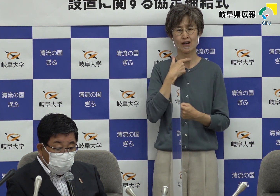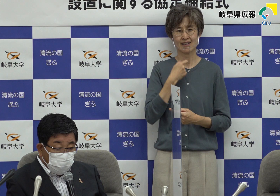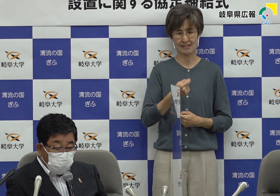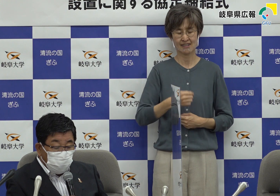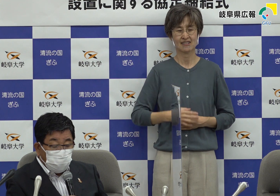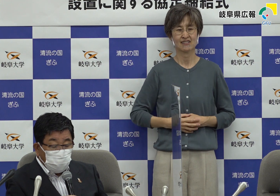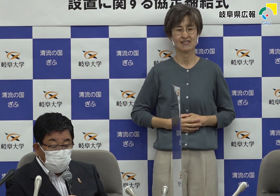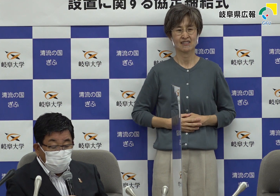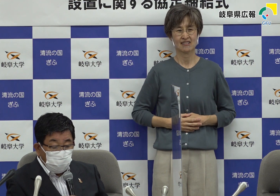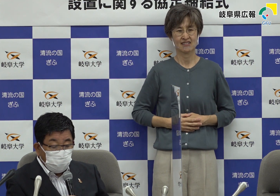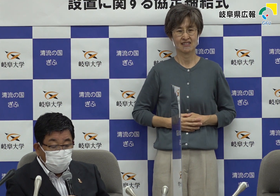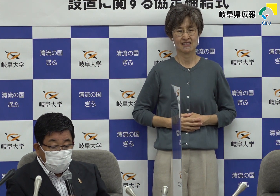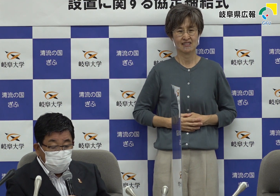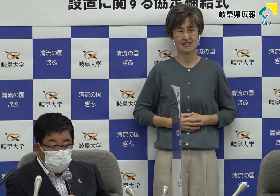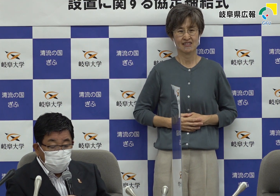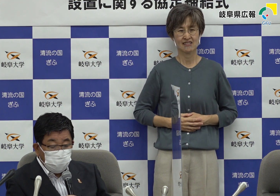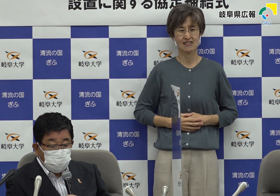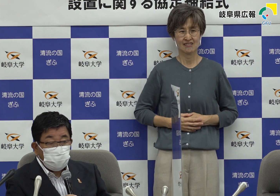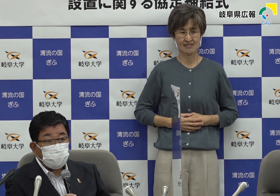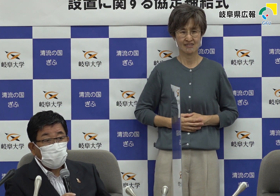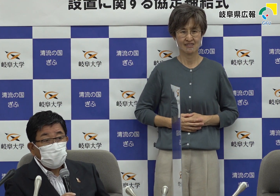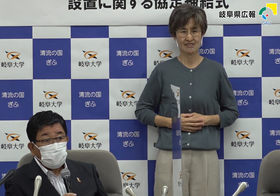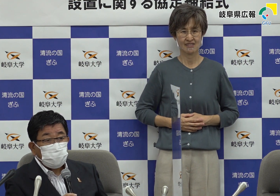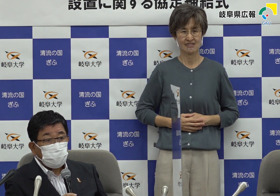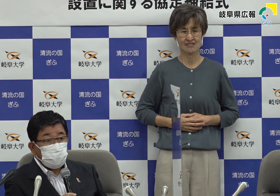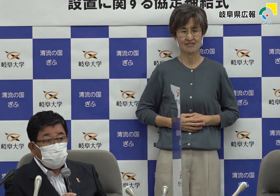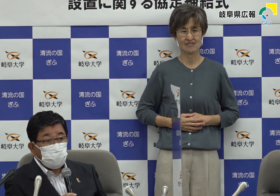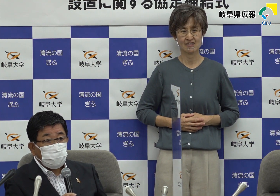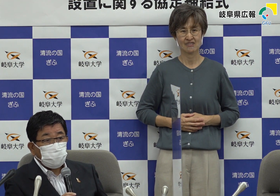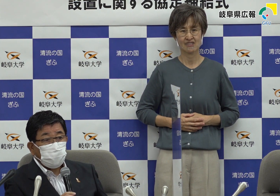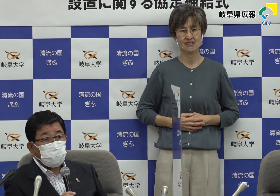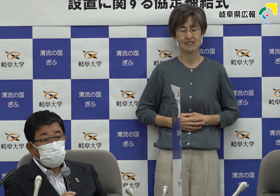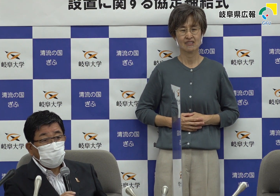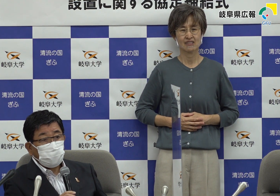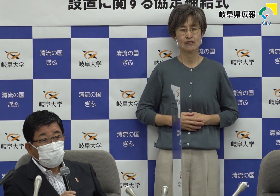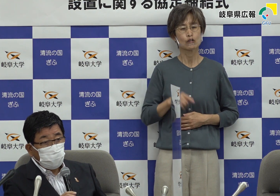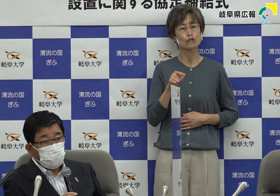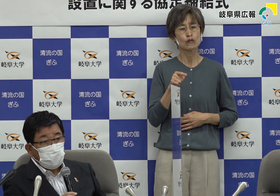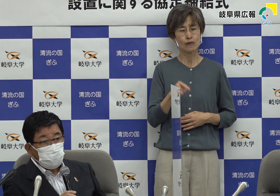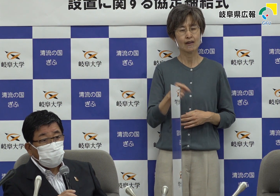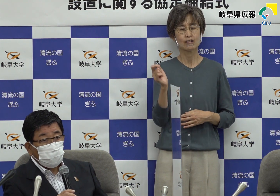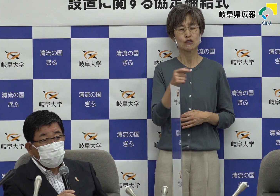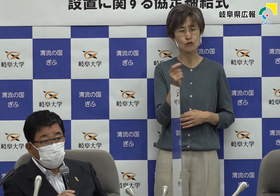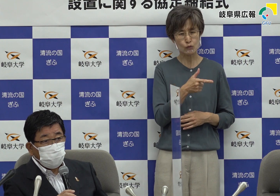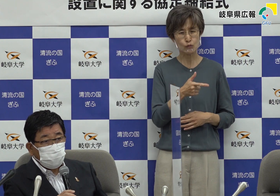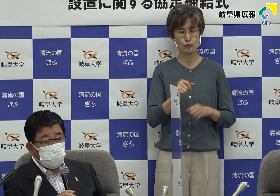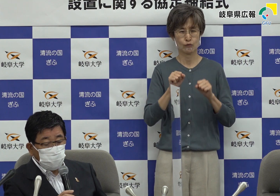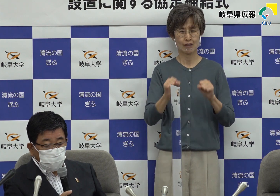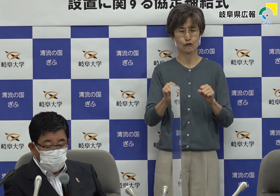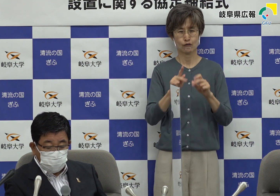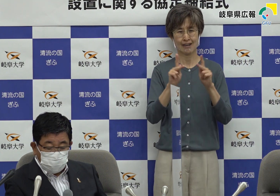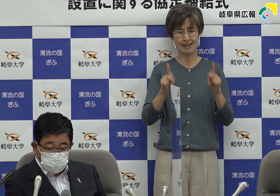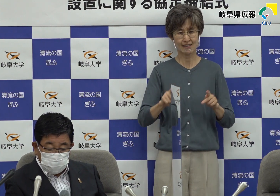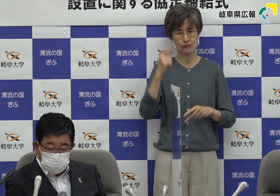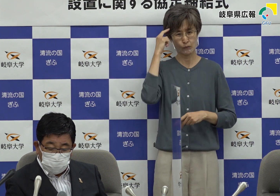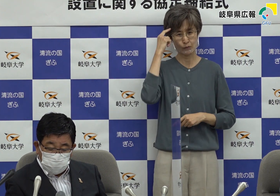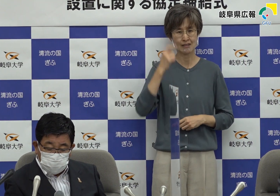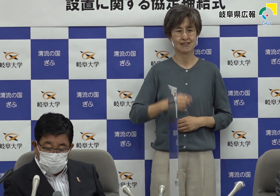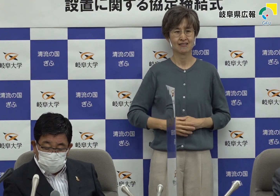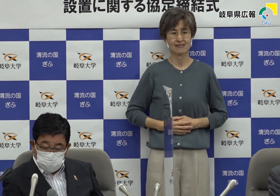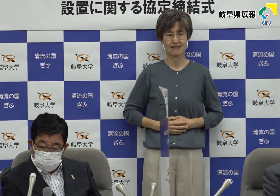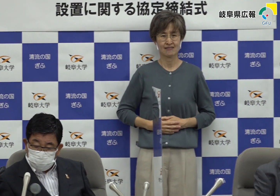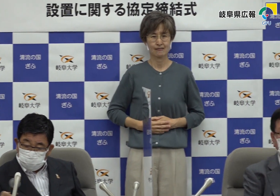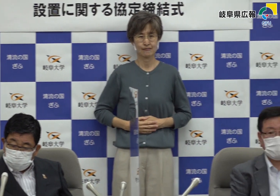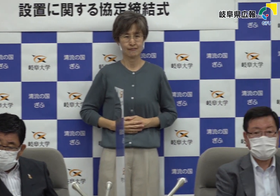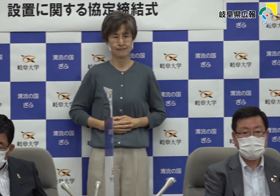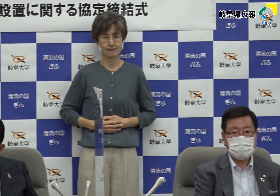ということも私どもにとりましては今非常に急がれる課題だというふうに思っております。